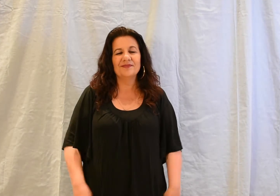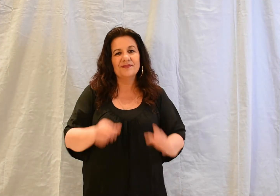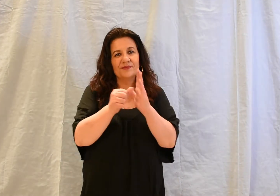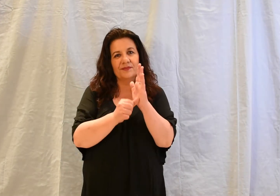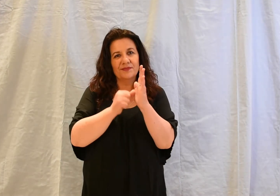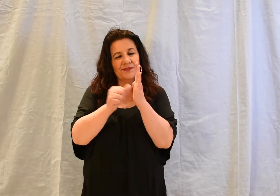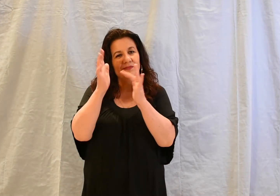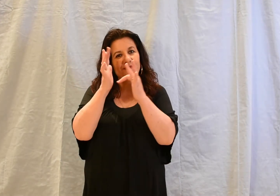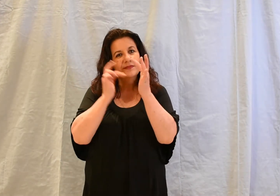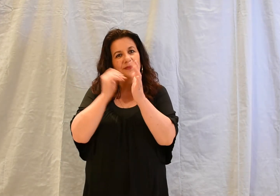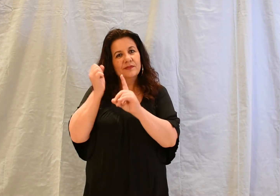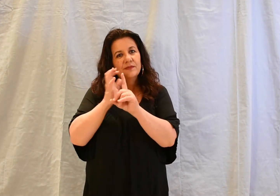Évangile de Jésus-Christ selon saint Luc.